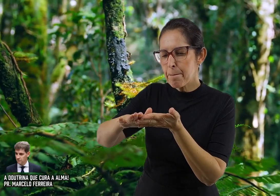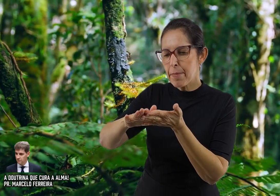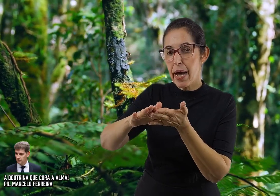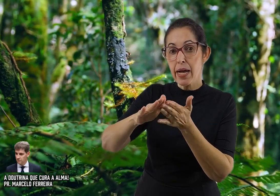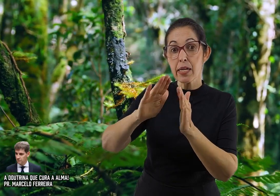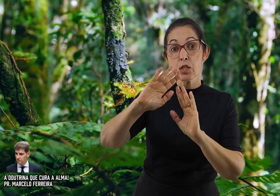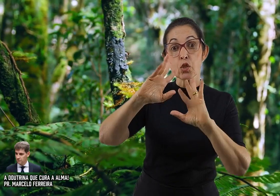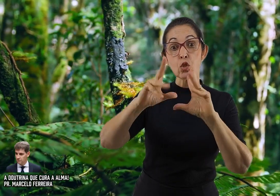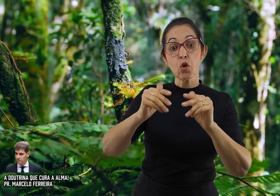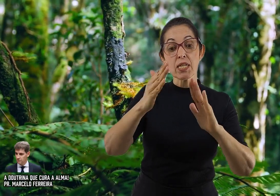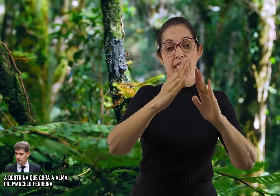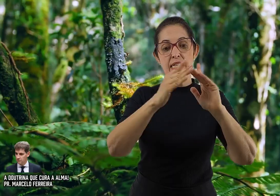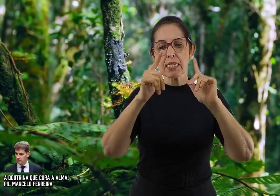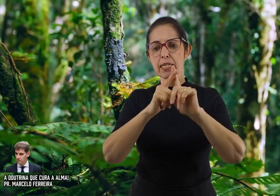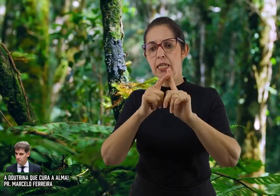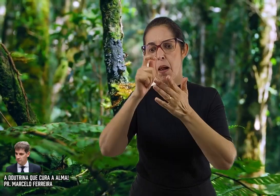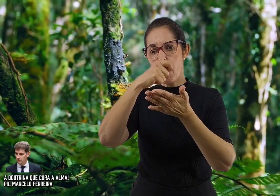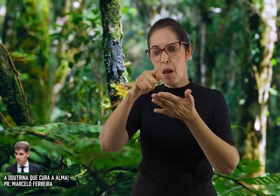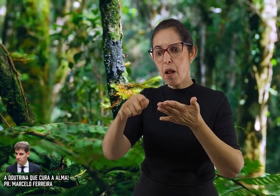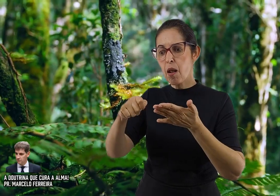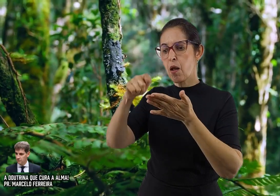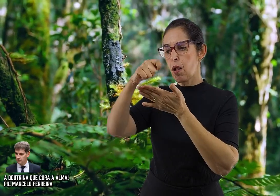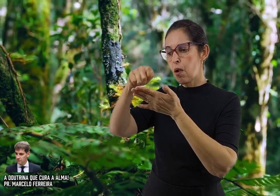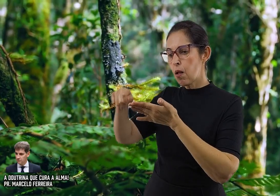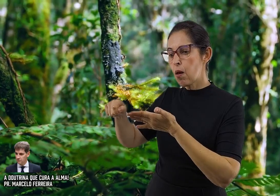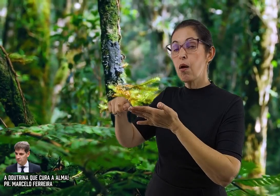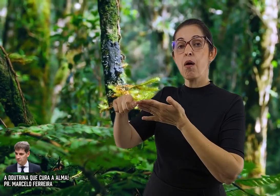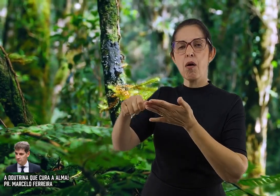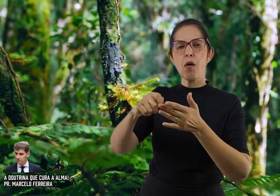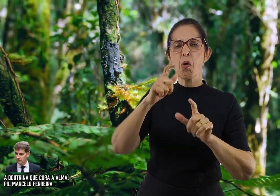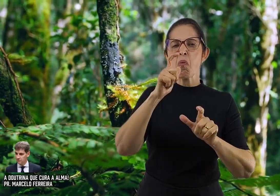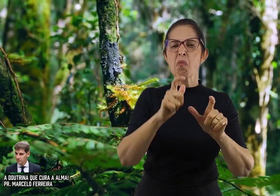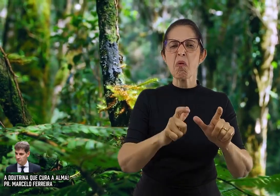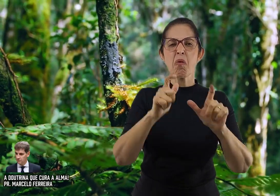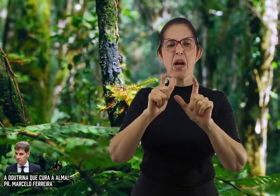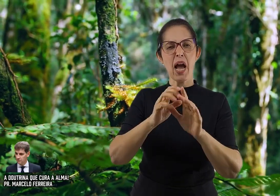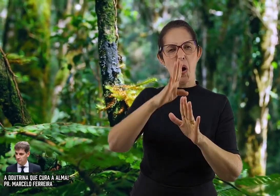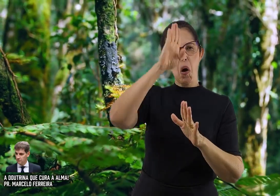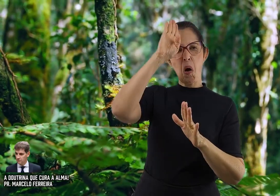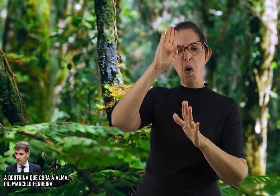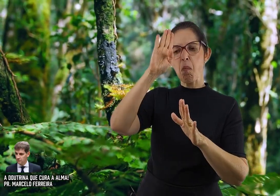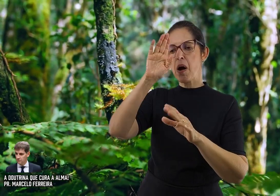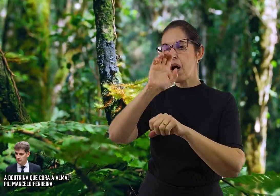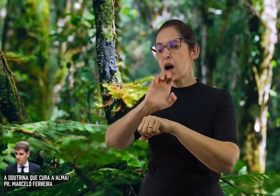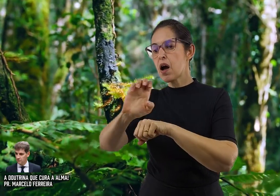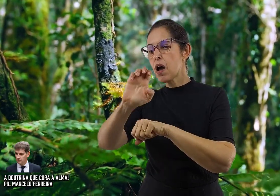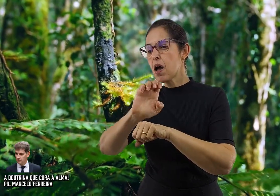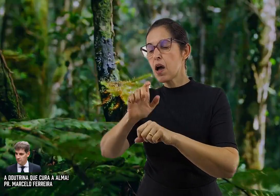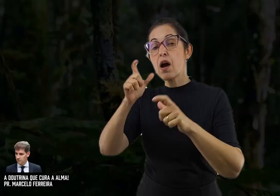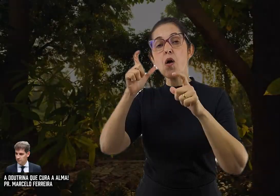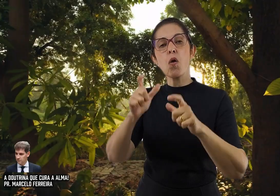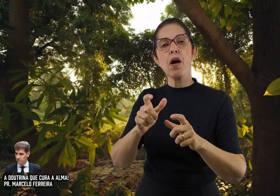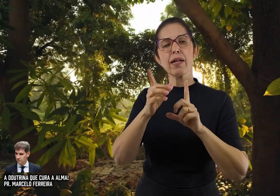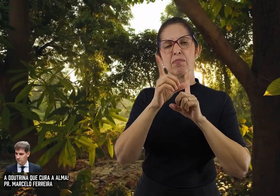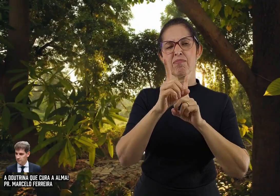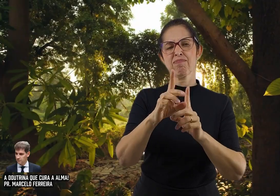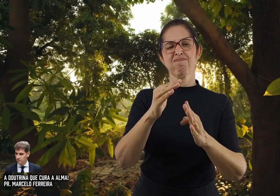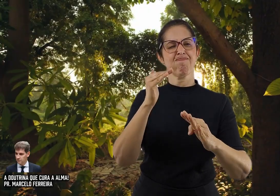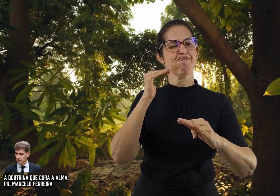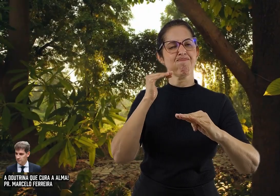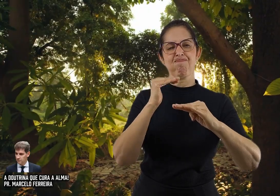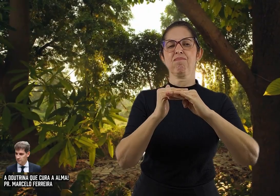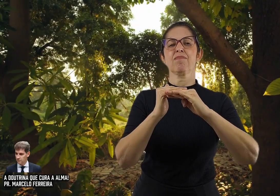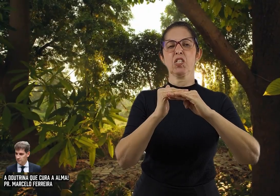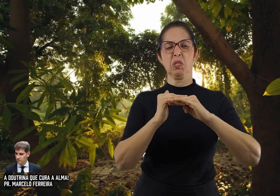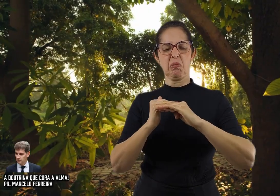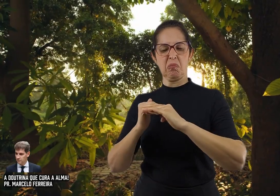os apóstolos doutrinavam e unificavam. Assim, na igreja de Roma tinha uma doutrina, e na igreja de Éfeso a mesma doutrina. Nós